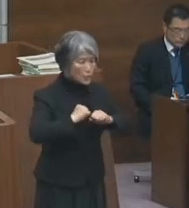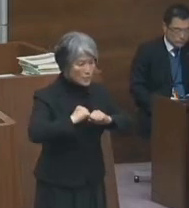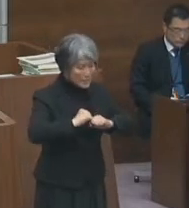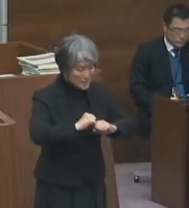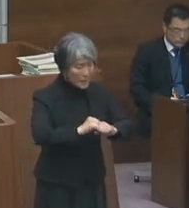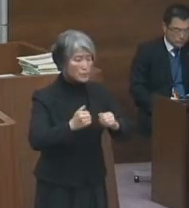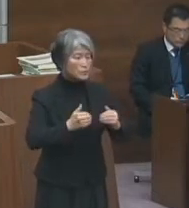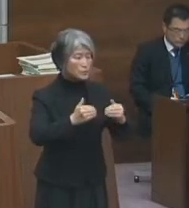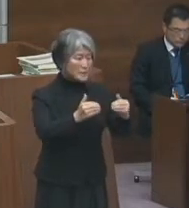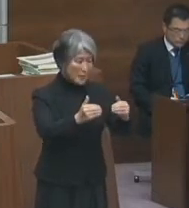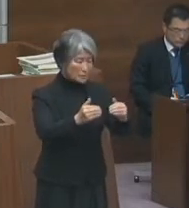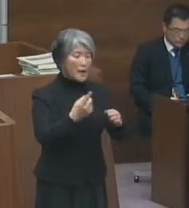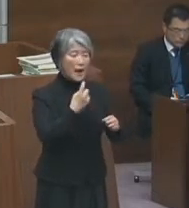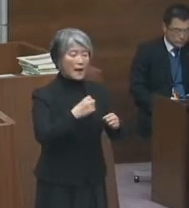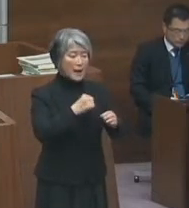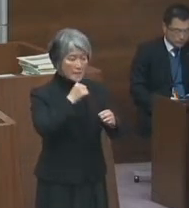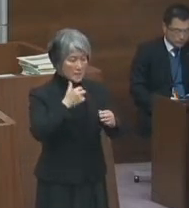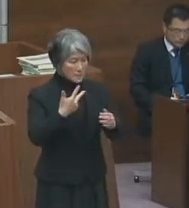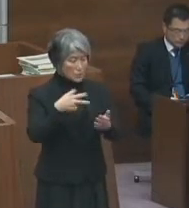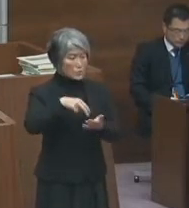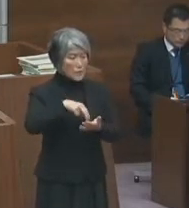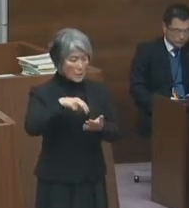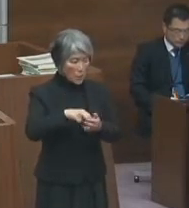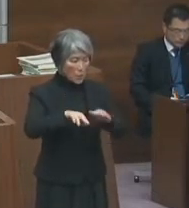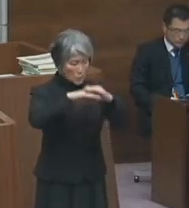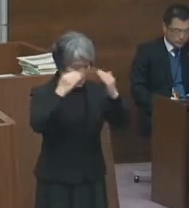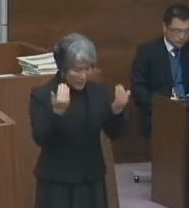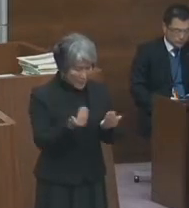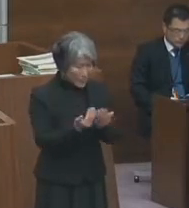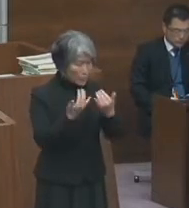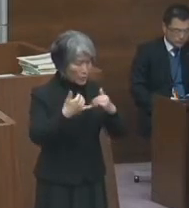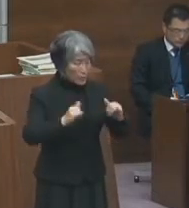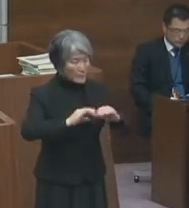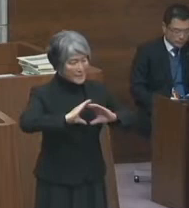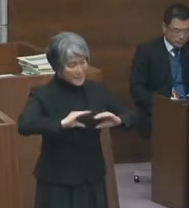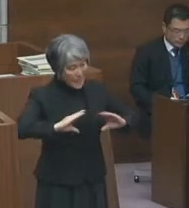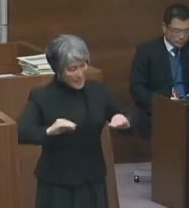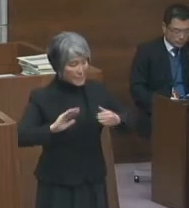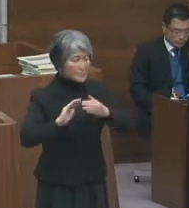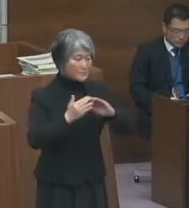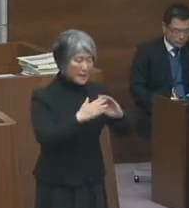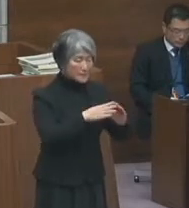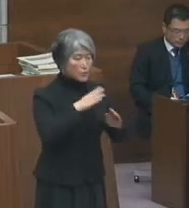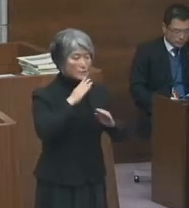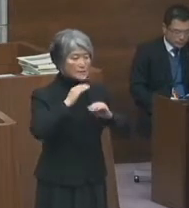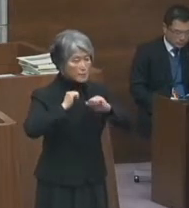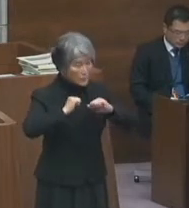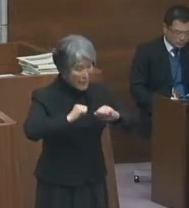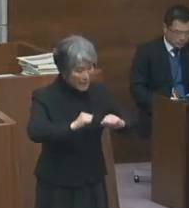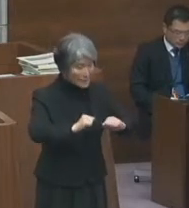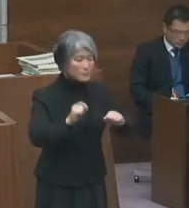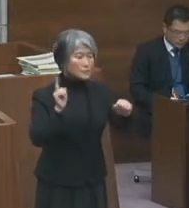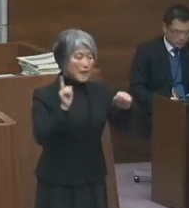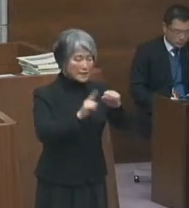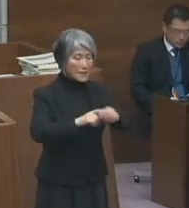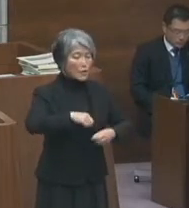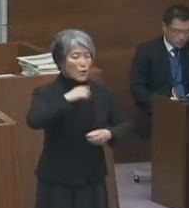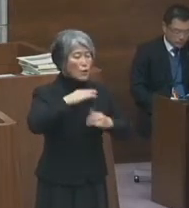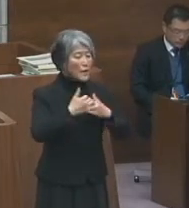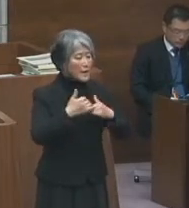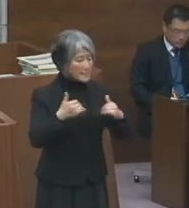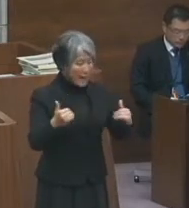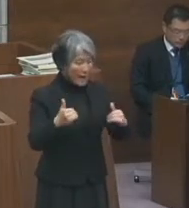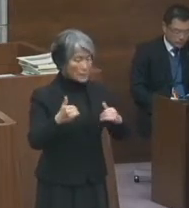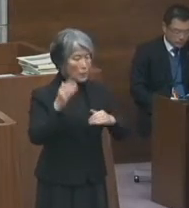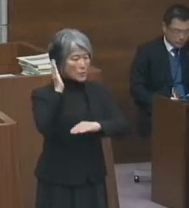ところですが、本市におきましては、すべての人に優しい町の実現に向け、高齢者施策についても積極的に展開をし